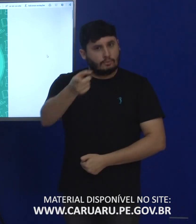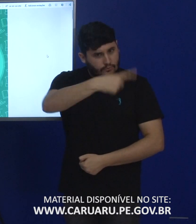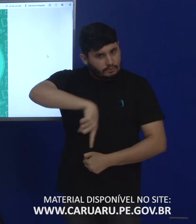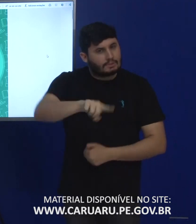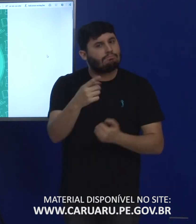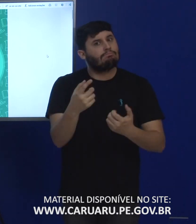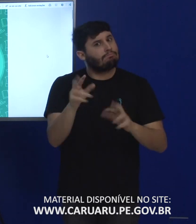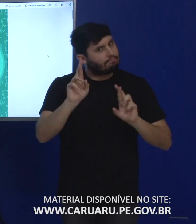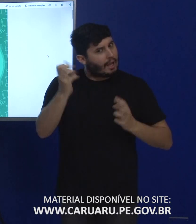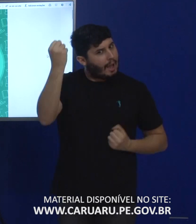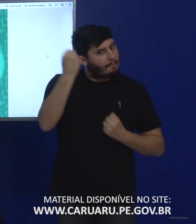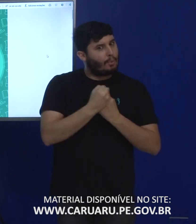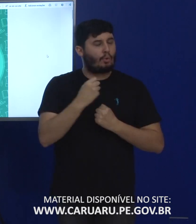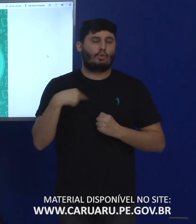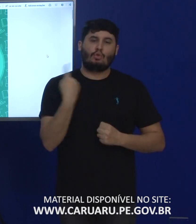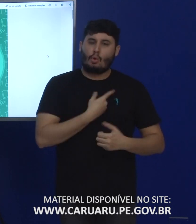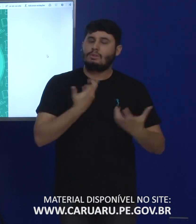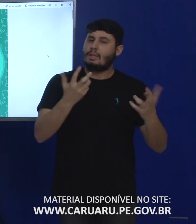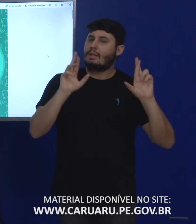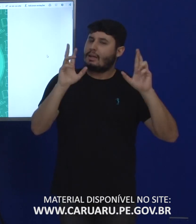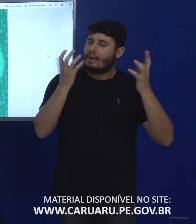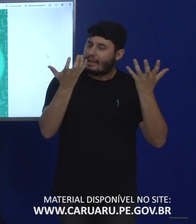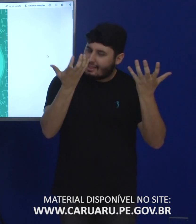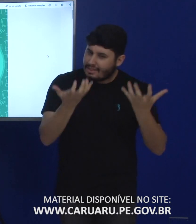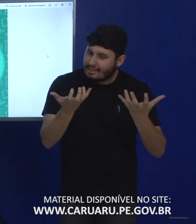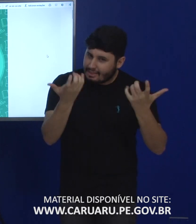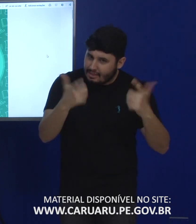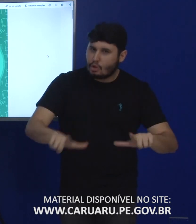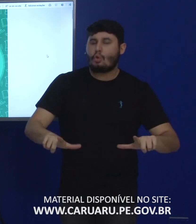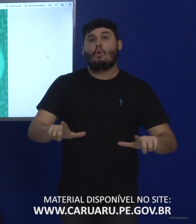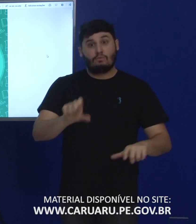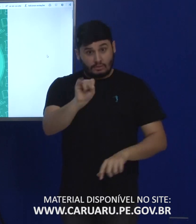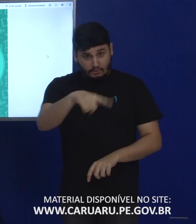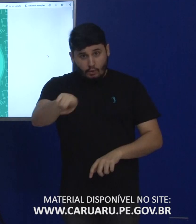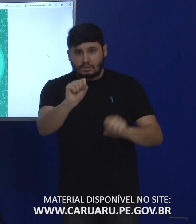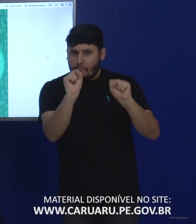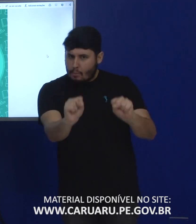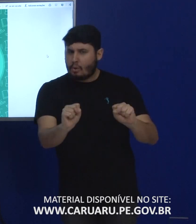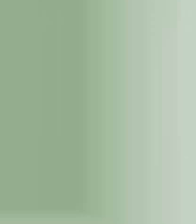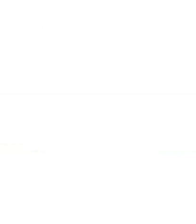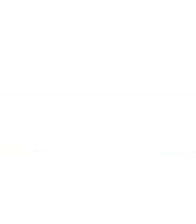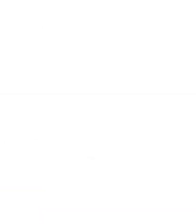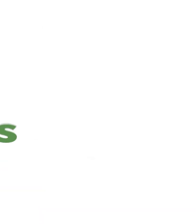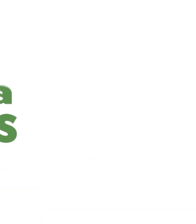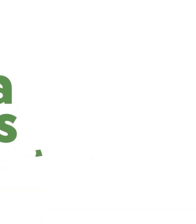conosco e em breve estaremos juntos e juntas mais uma vez. E se puder, fiquem em casa.